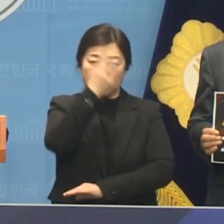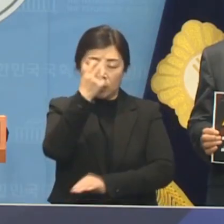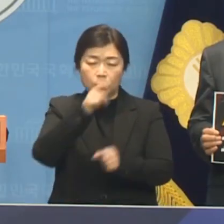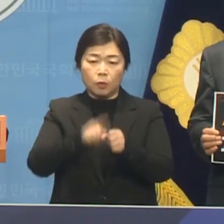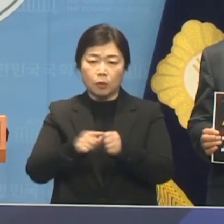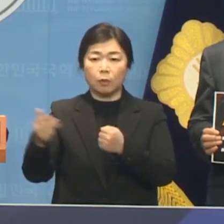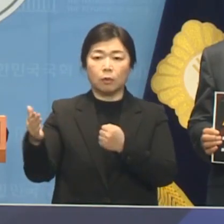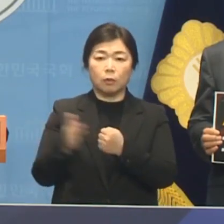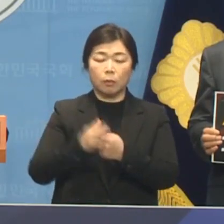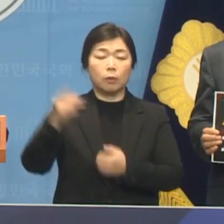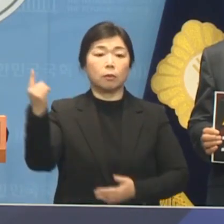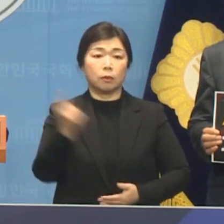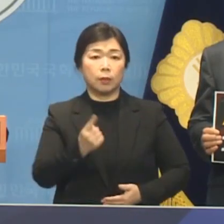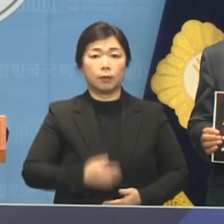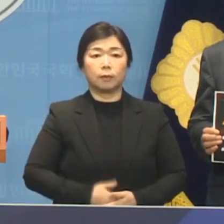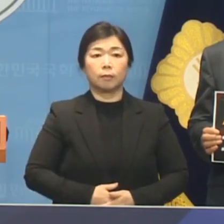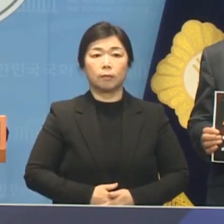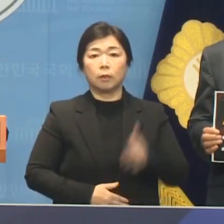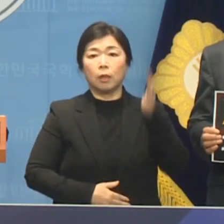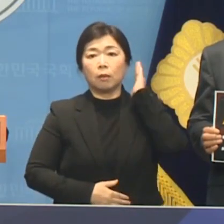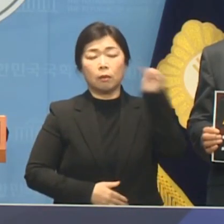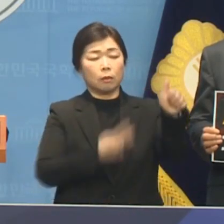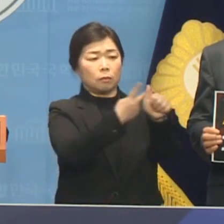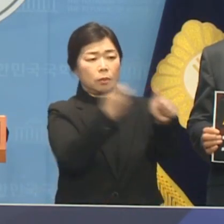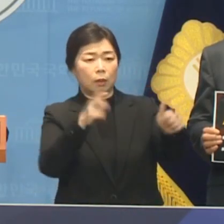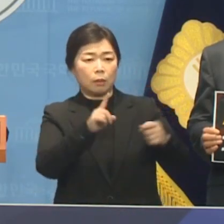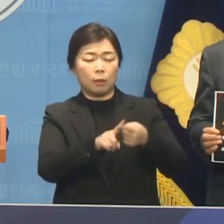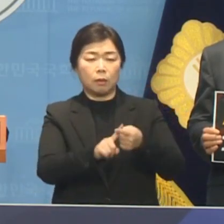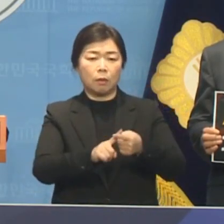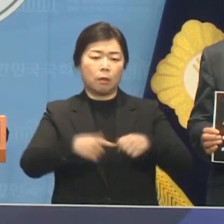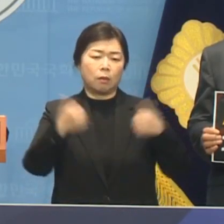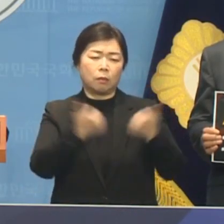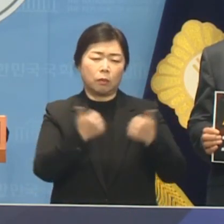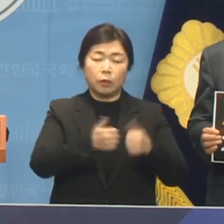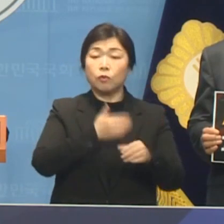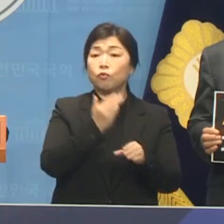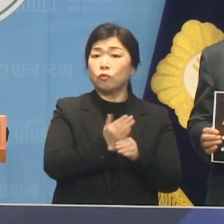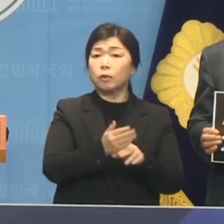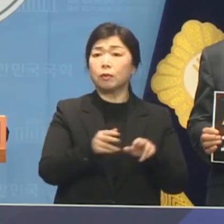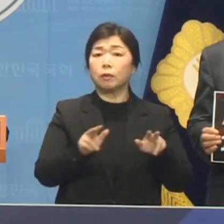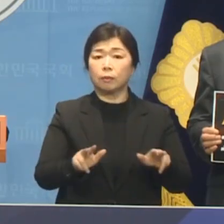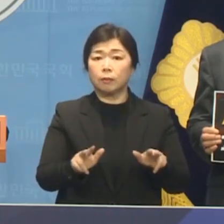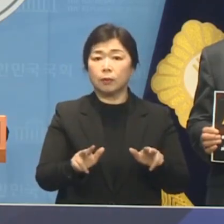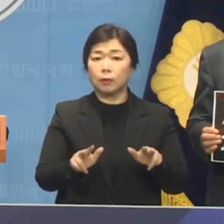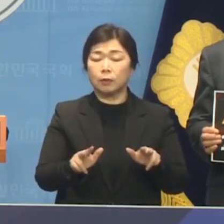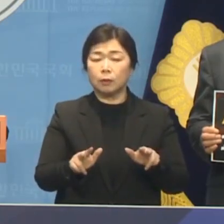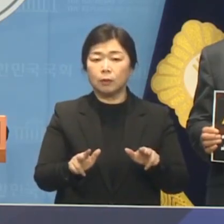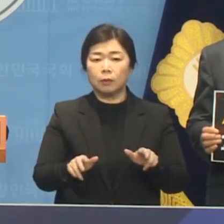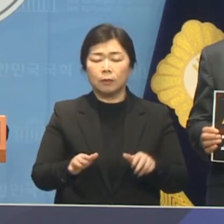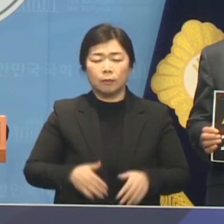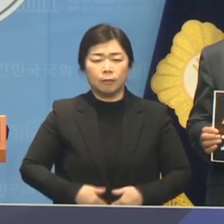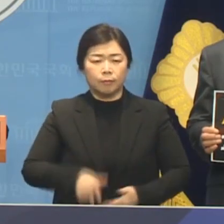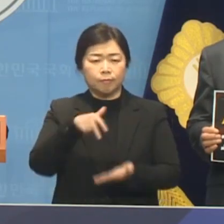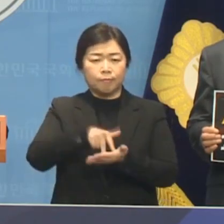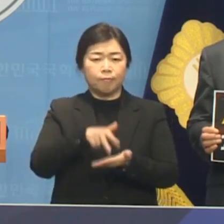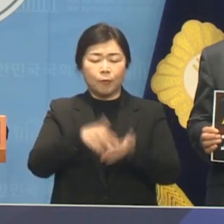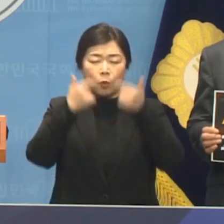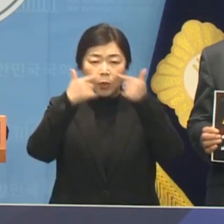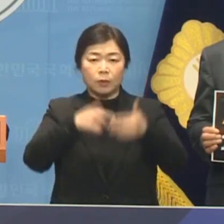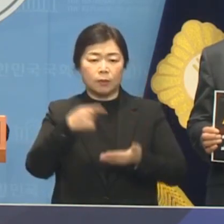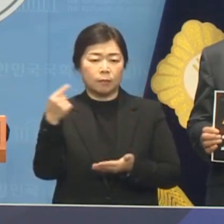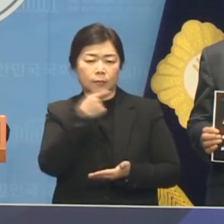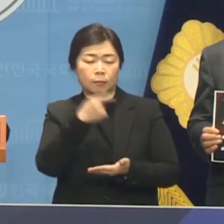모였습니다. 대통령 탄핵에 대한 논의가 활발히 이루어지고 있는 지금 우리는 냉정한 판단이